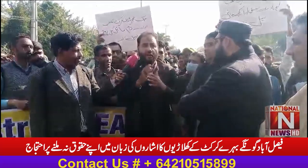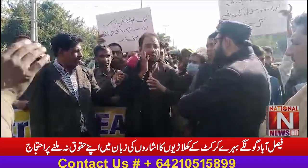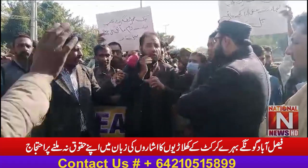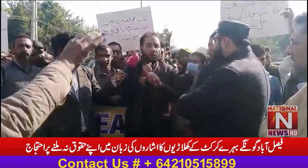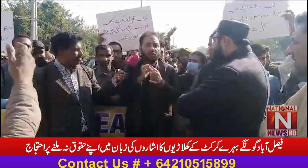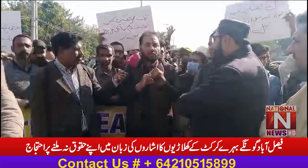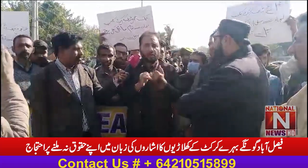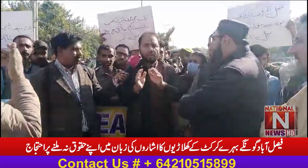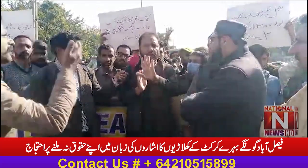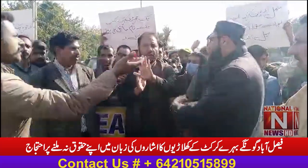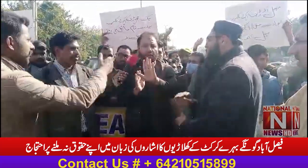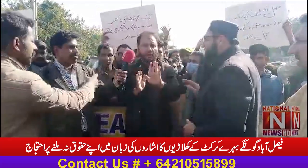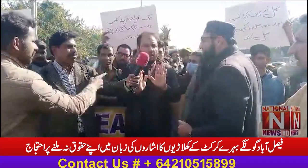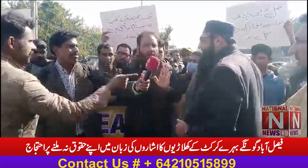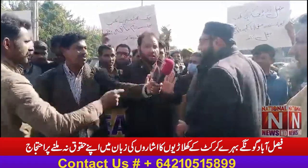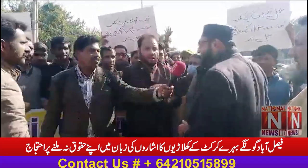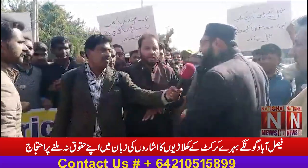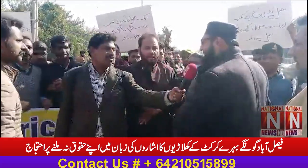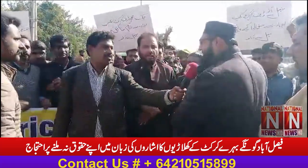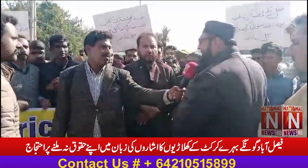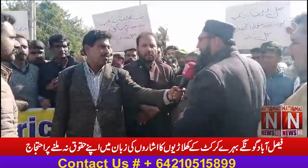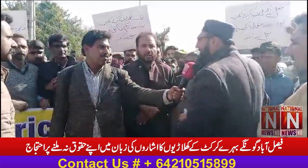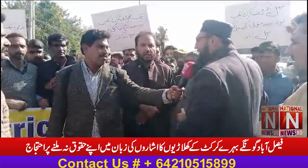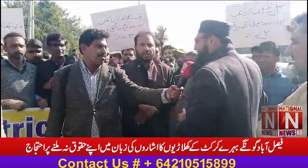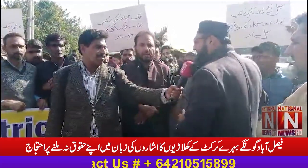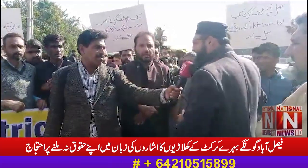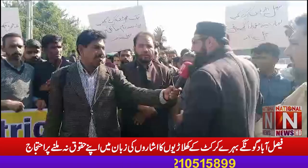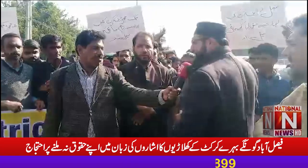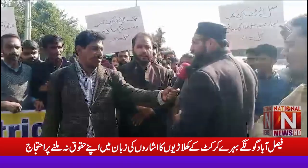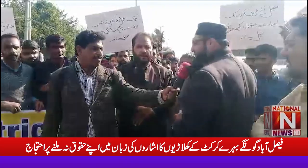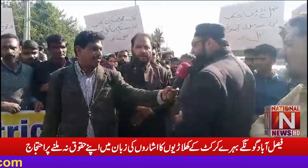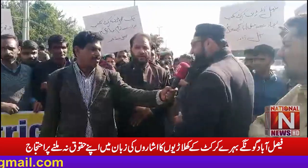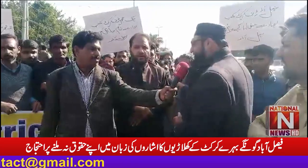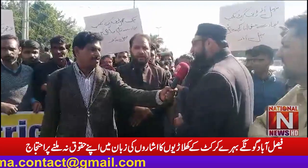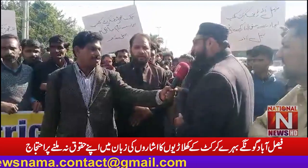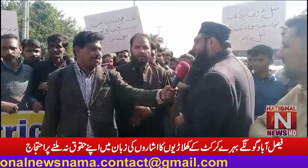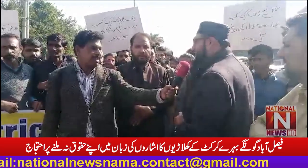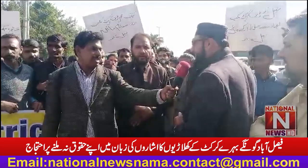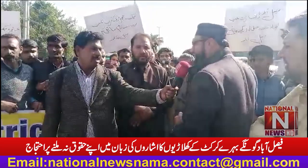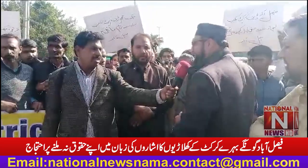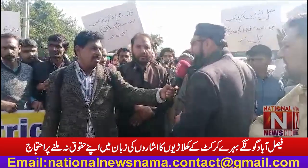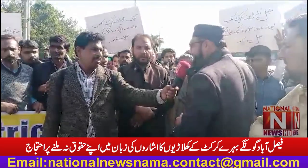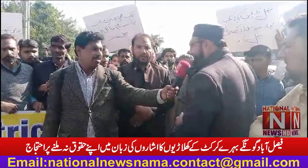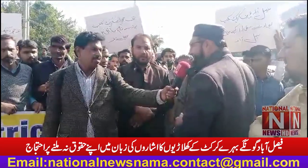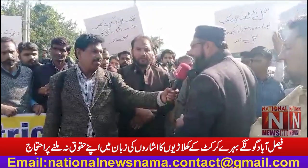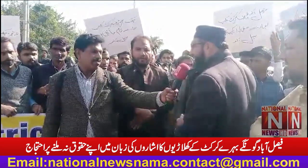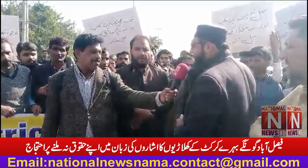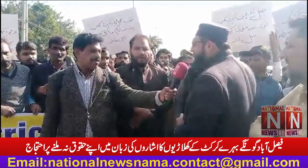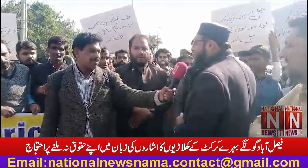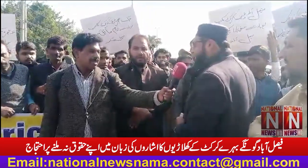अबंगे अब दो आपको और नहीं सब्सक्राइब कर दोंगे बीदे कि अब करें, वह